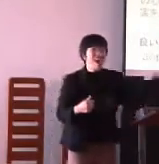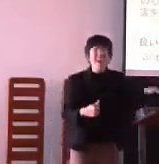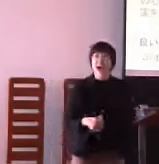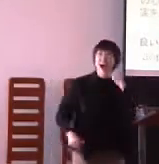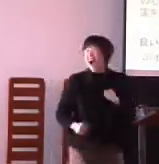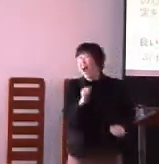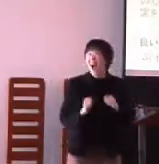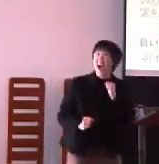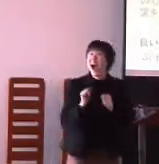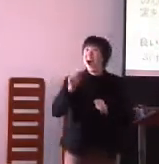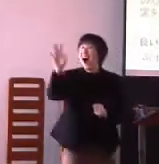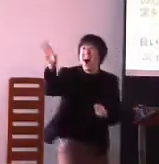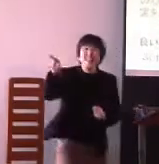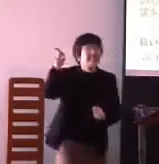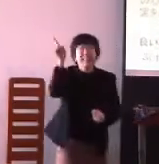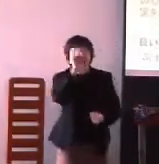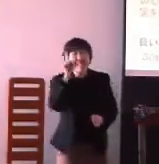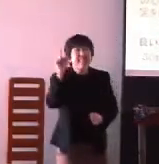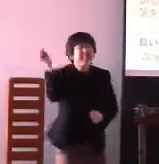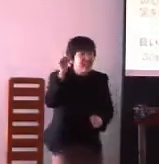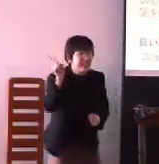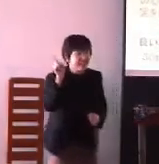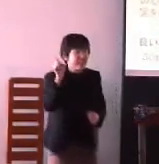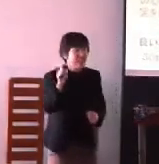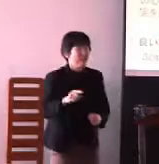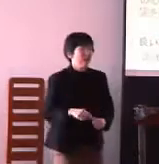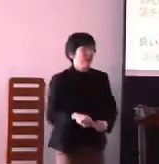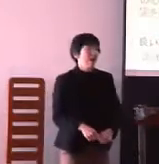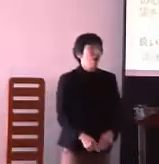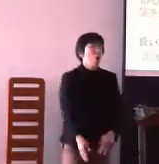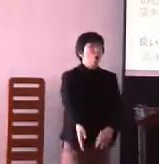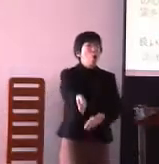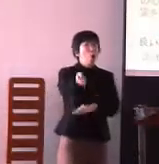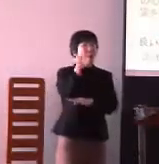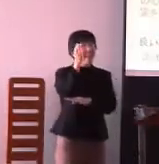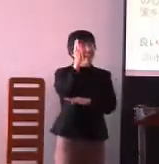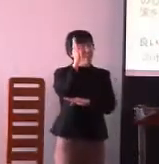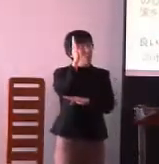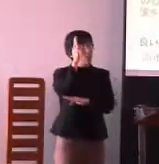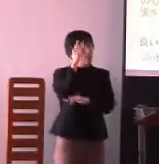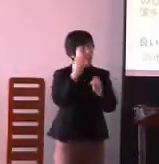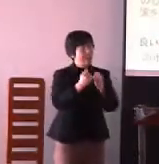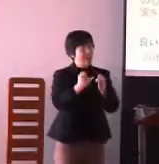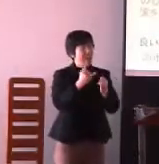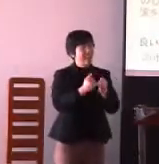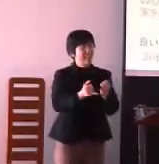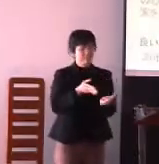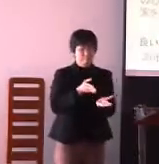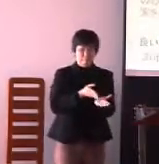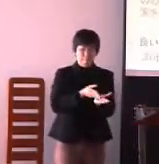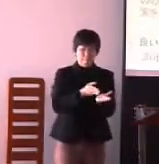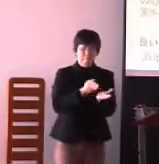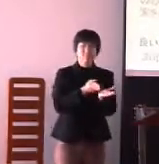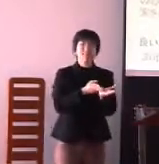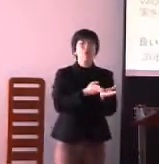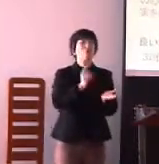は御言葉を述べ伝えること、あ、劇を見て分かった分か